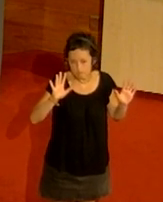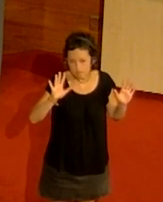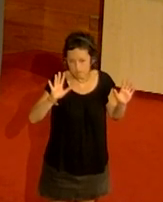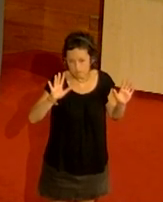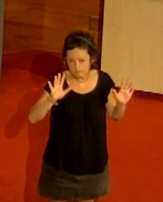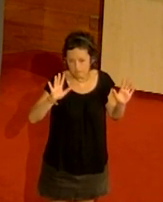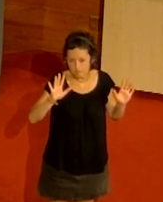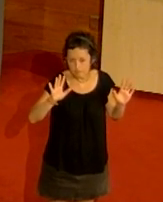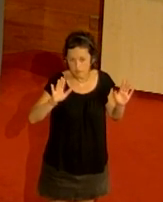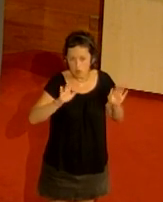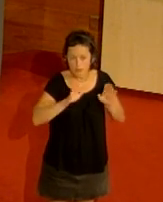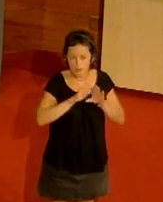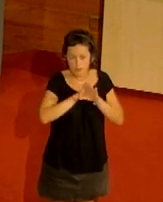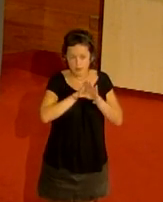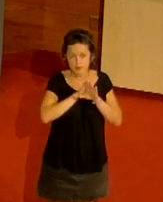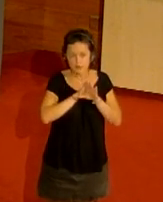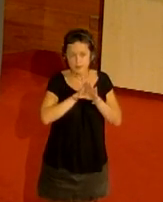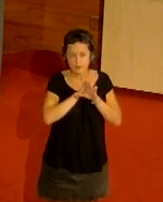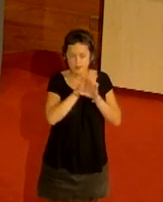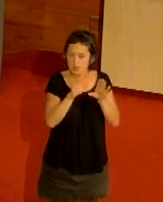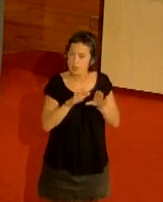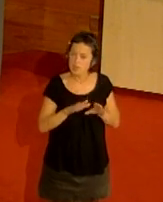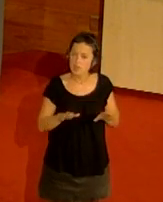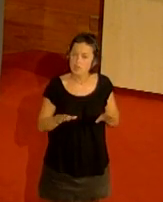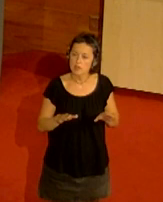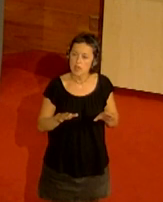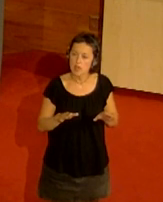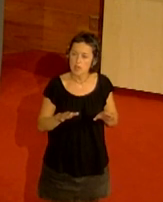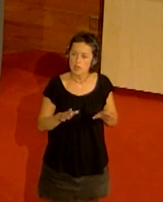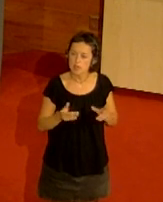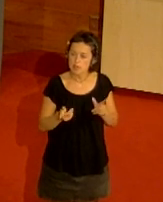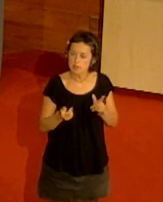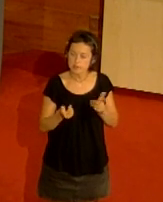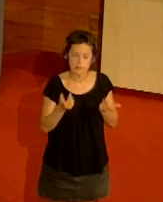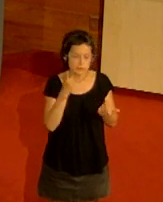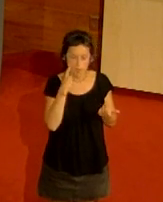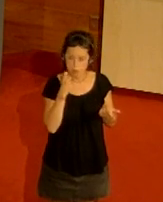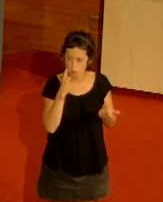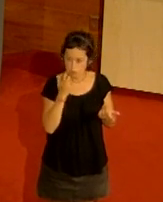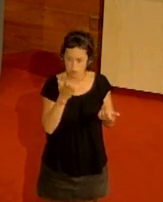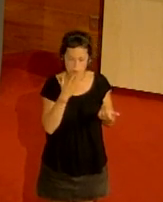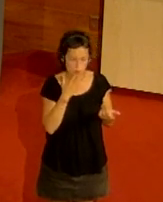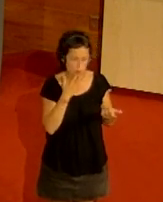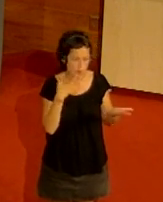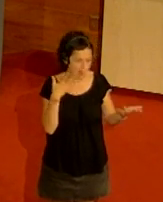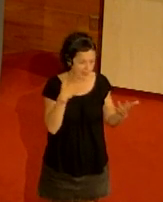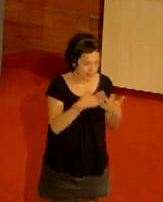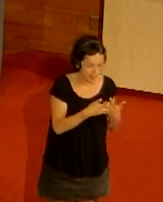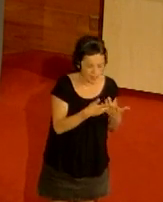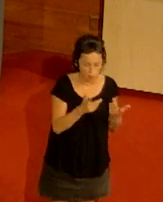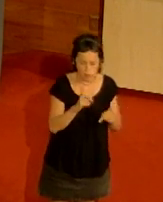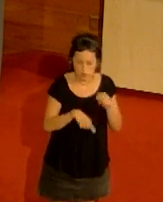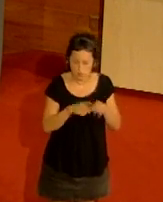que te acostumbras a hacer según qué tipo de coberturas, ¿no? Que te acostumbras a las guerras o que te acostumbras a según qué historias,